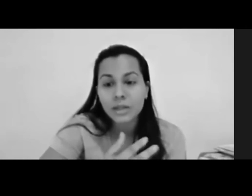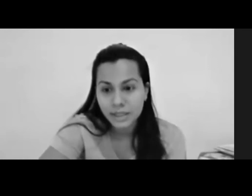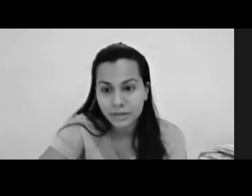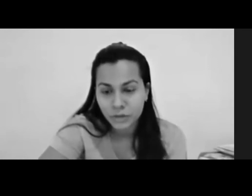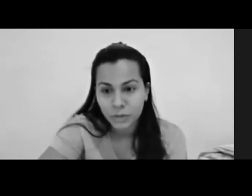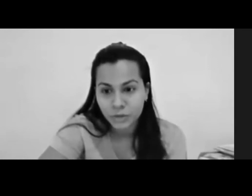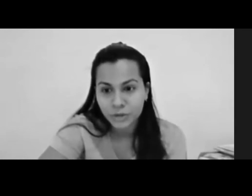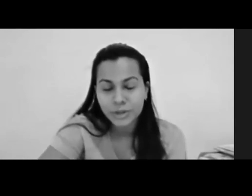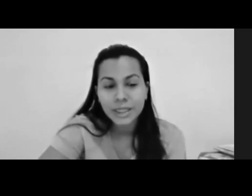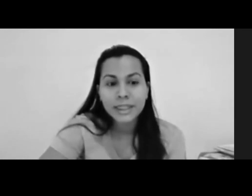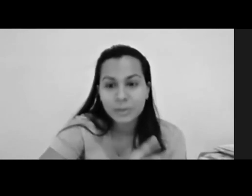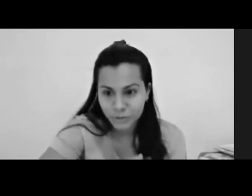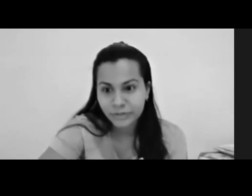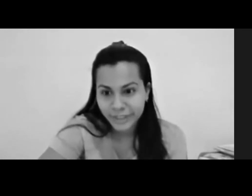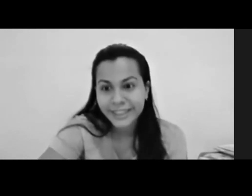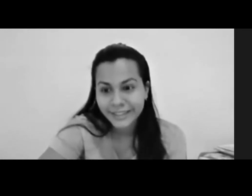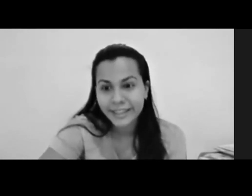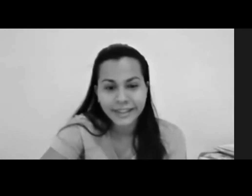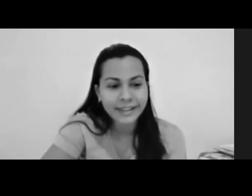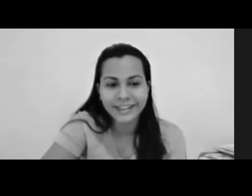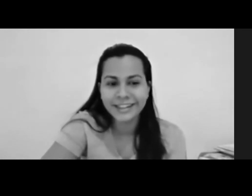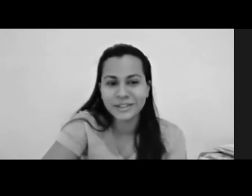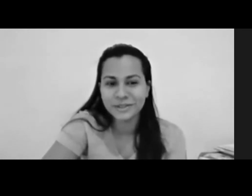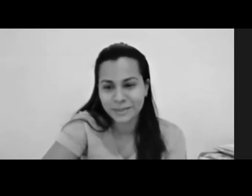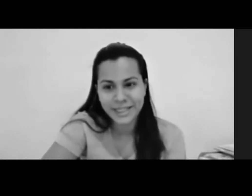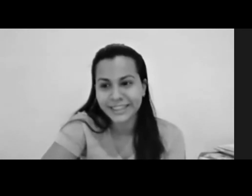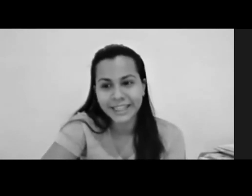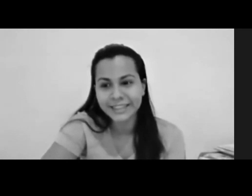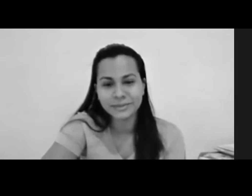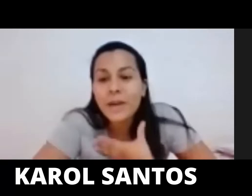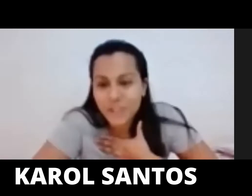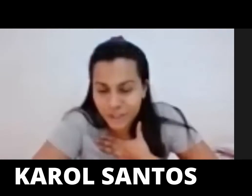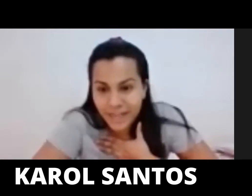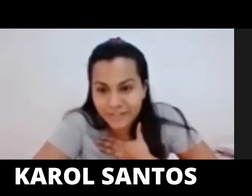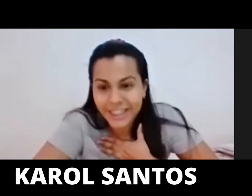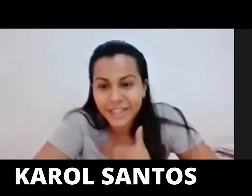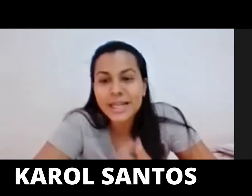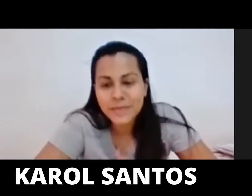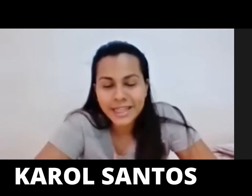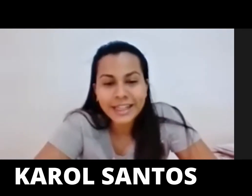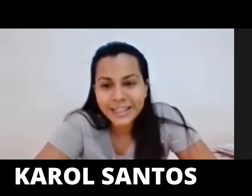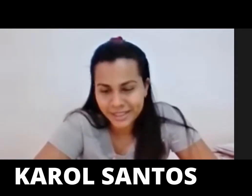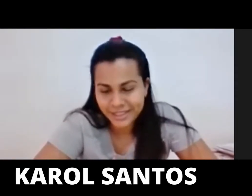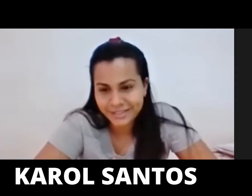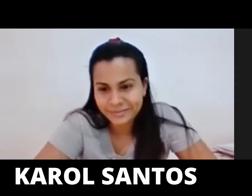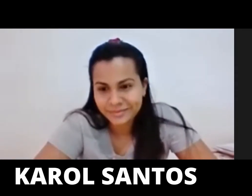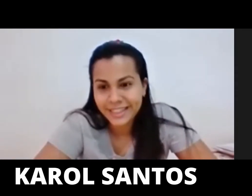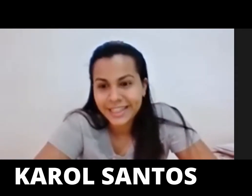anos de curso, para depois, no fim, entender que eu não sabia nada, não. Eu achava que eu sabia Libras. E eu